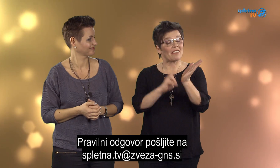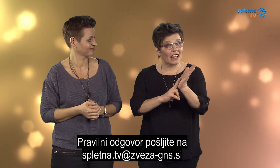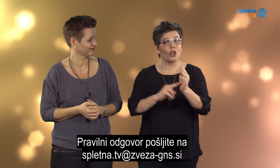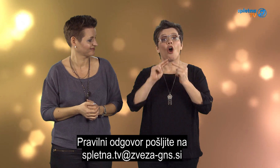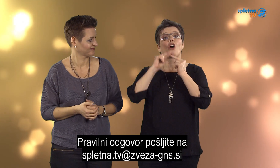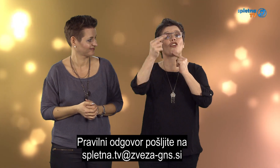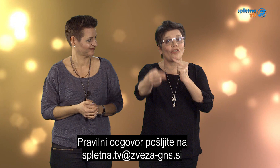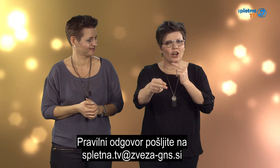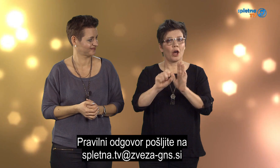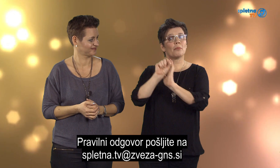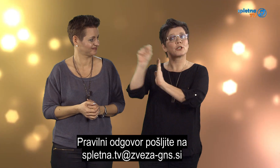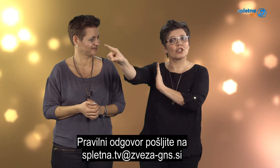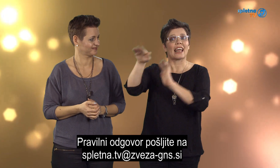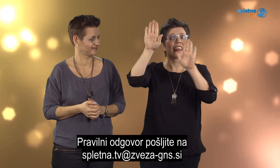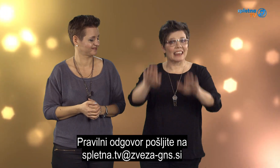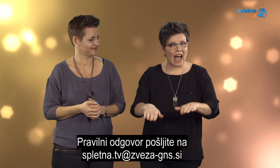Pravilni odgovor pošljite na